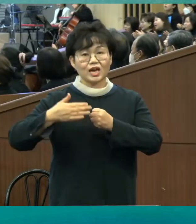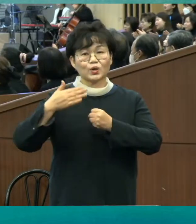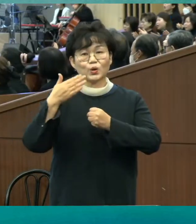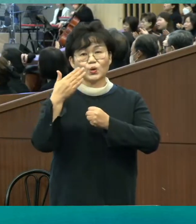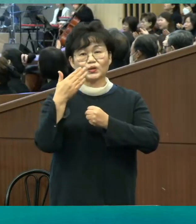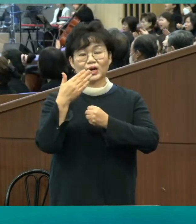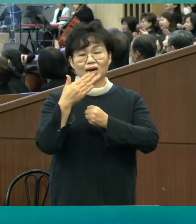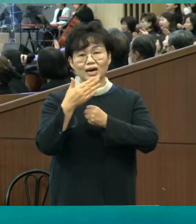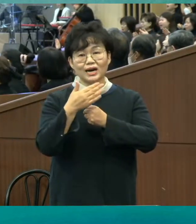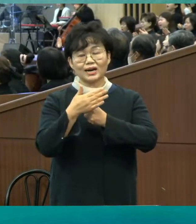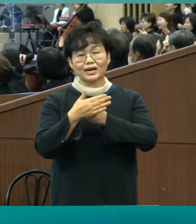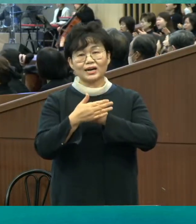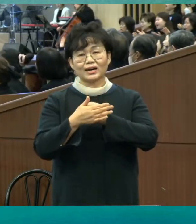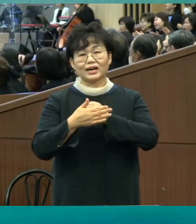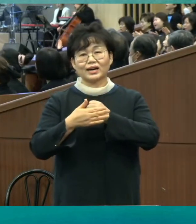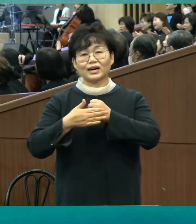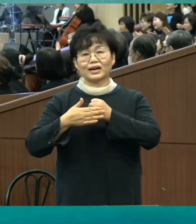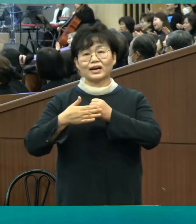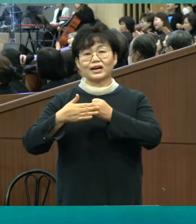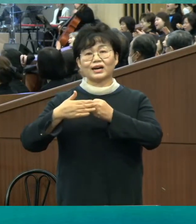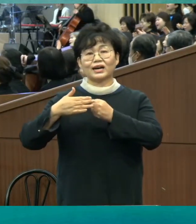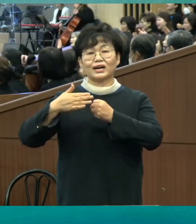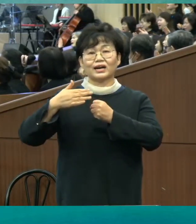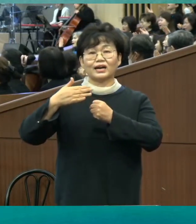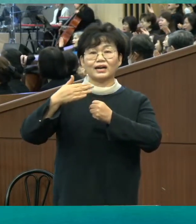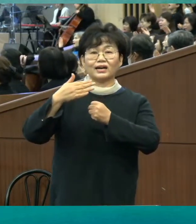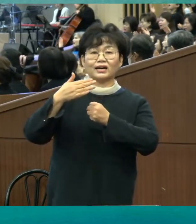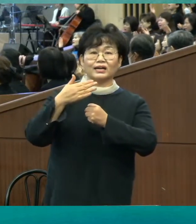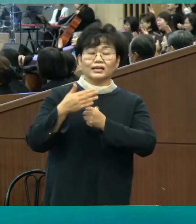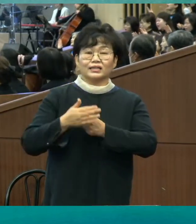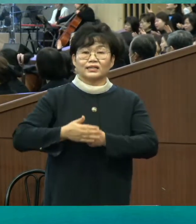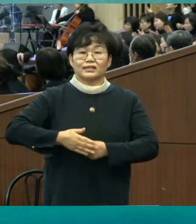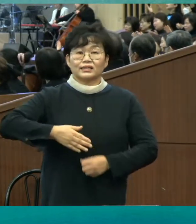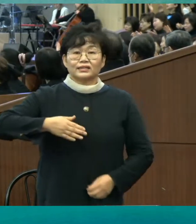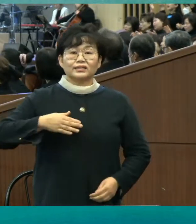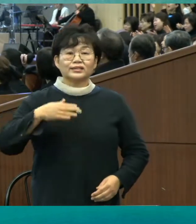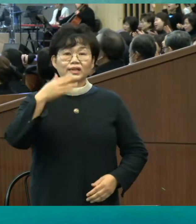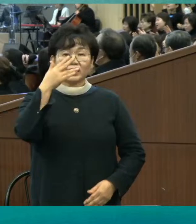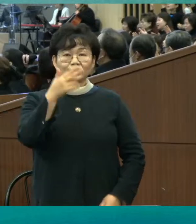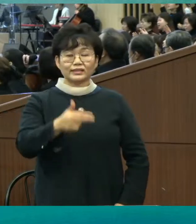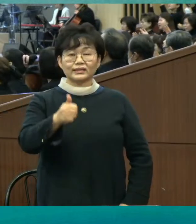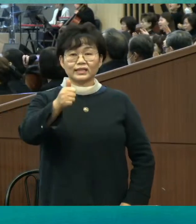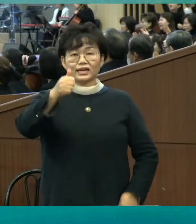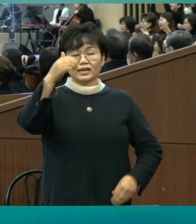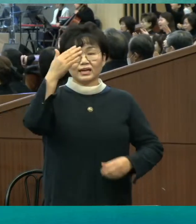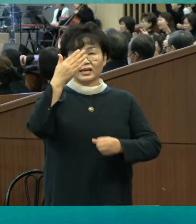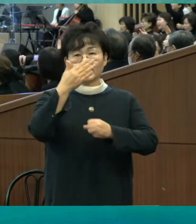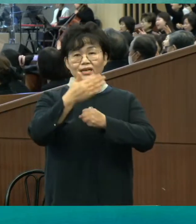은혜로다 그 은혜가 오늘도 우리를 붙잡고 계십니다